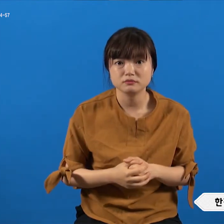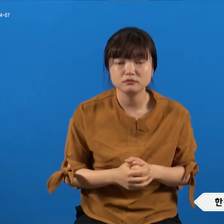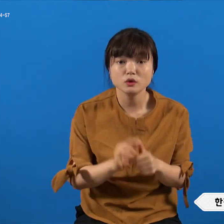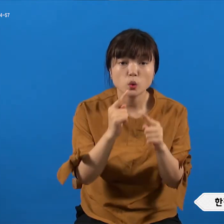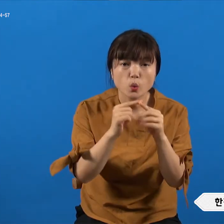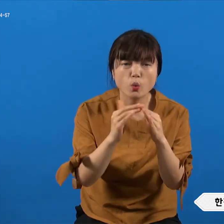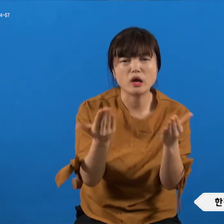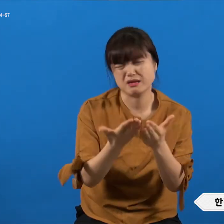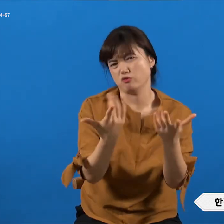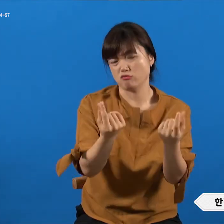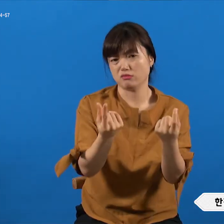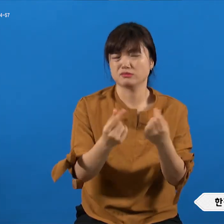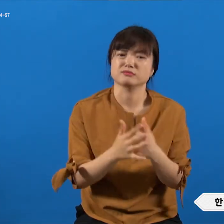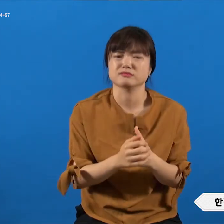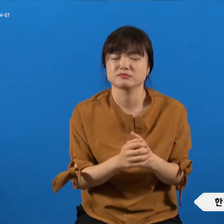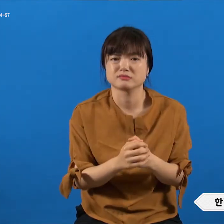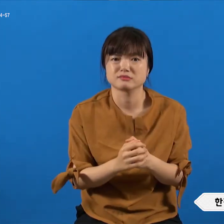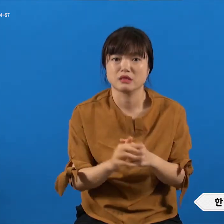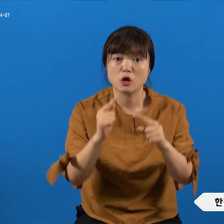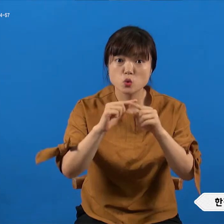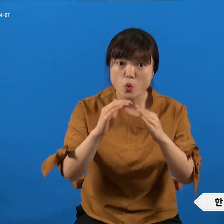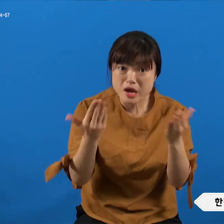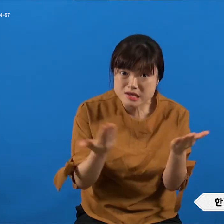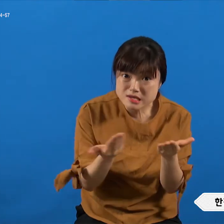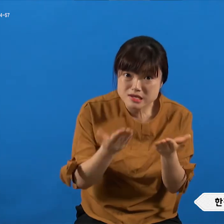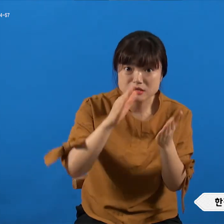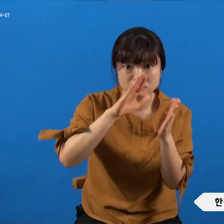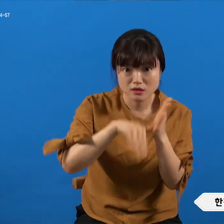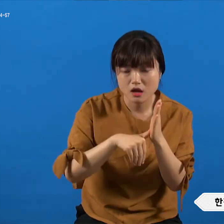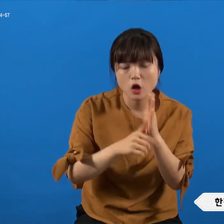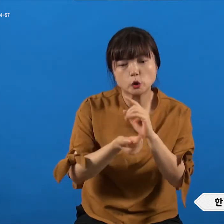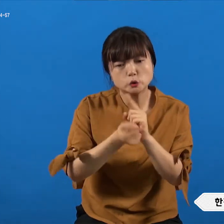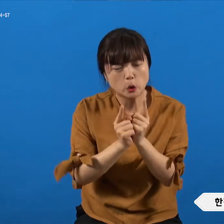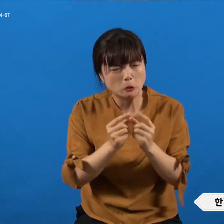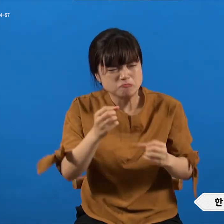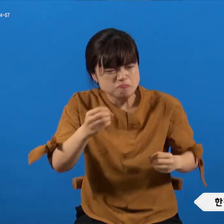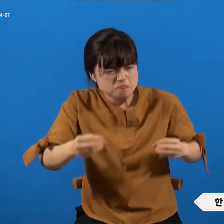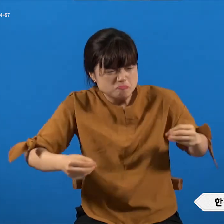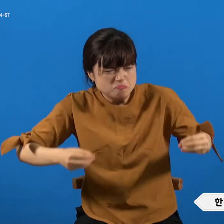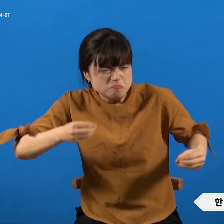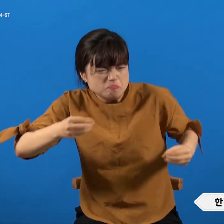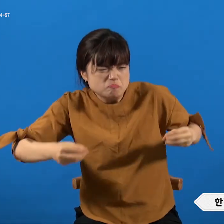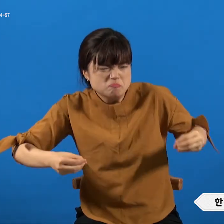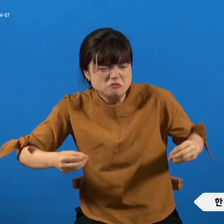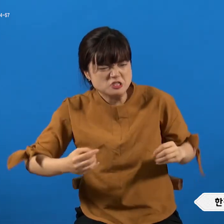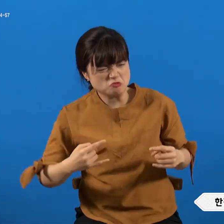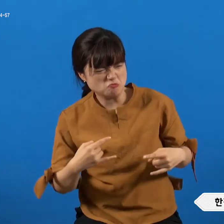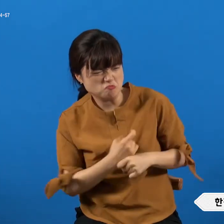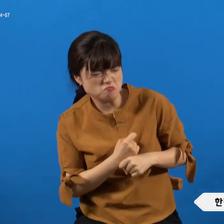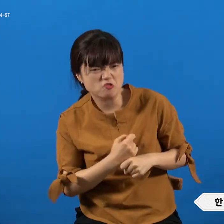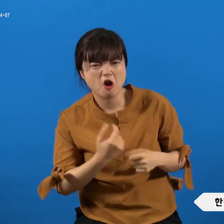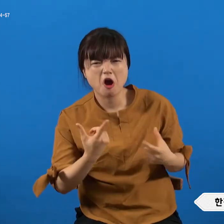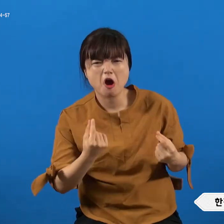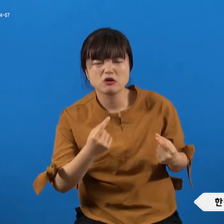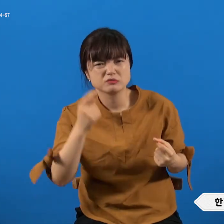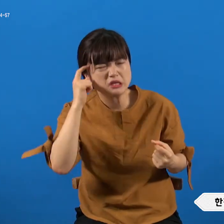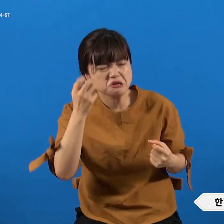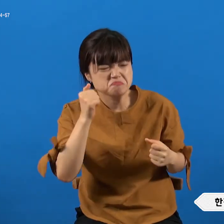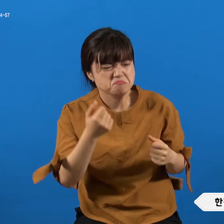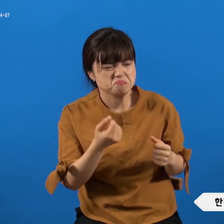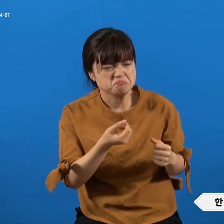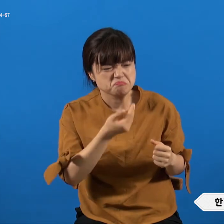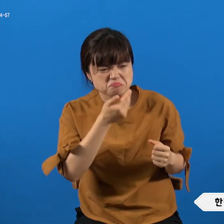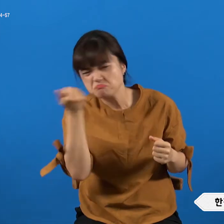교회 일을 할 때도 마찬가지입니다. 교회 일 하면서 서로 적이 되어버리는 사람들이 있습니다. 등을 완전히